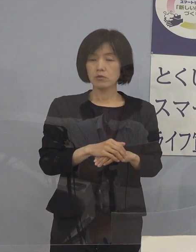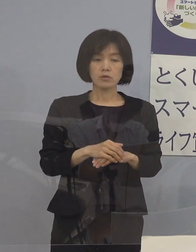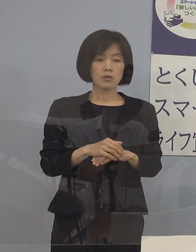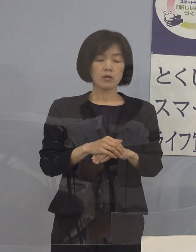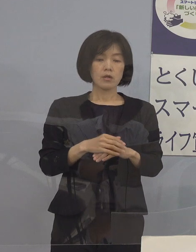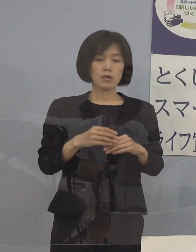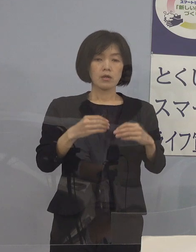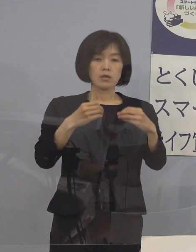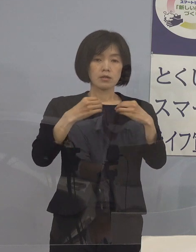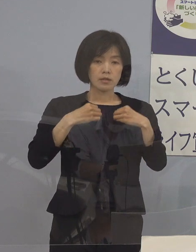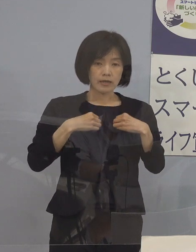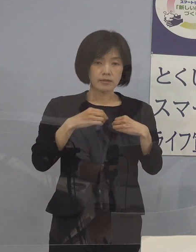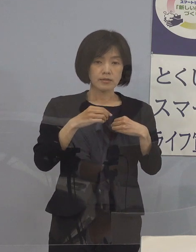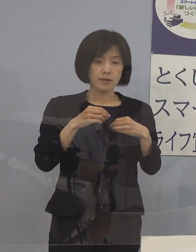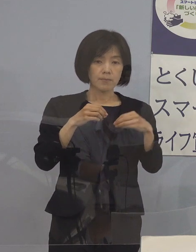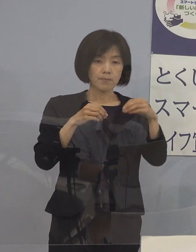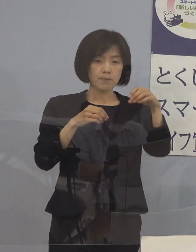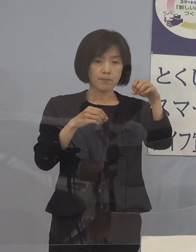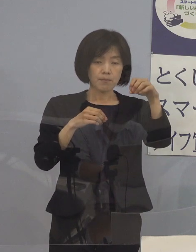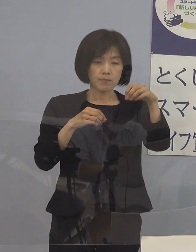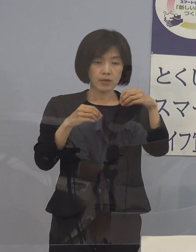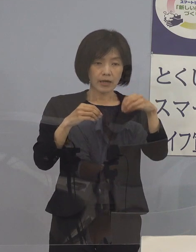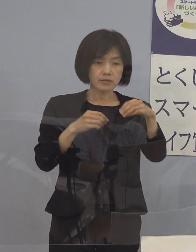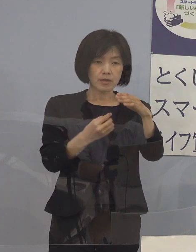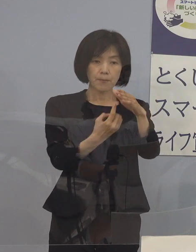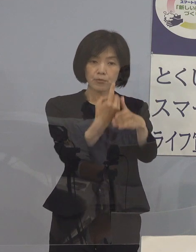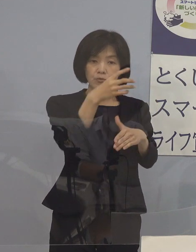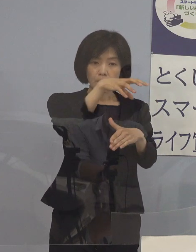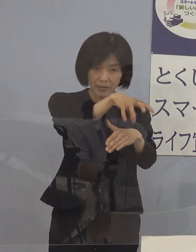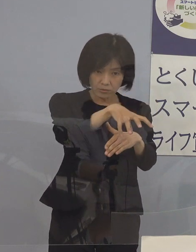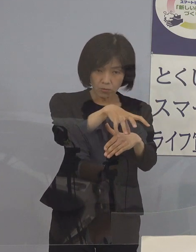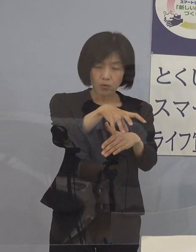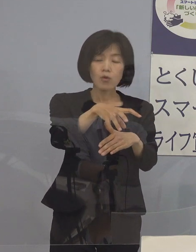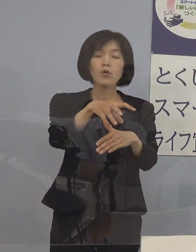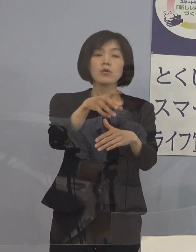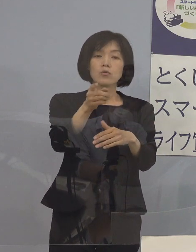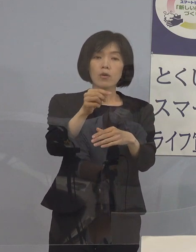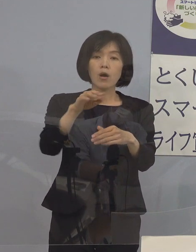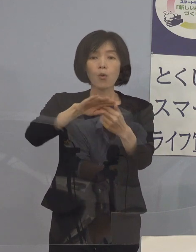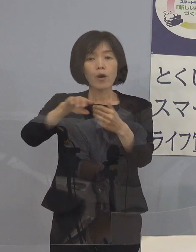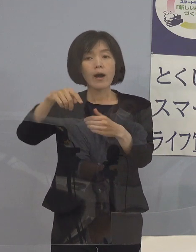感染経路は今調査中。 はい、立ち寄り先も同様です。